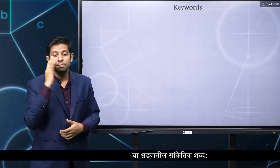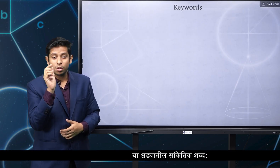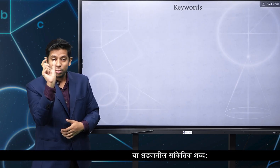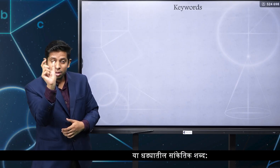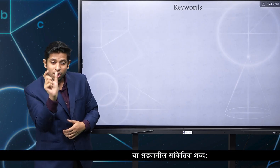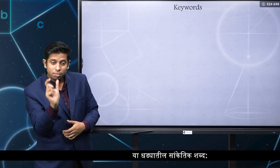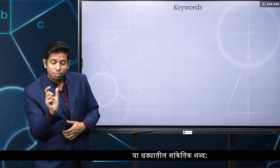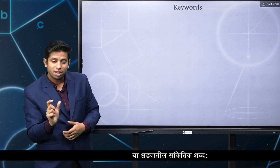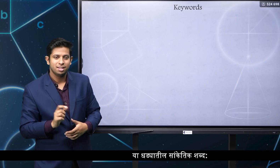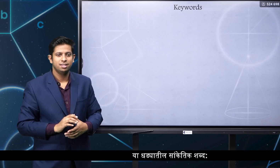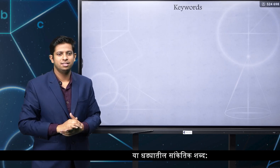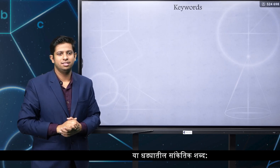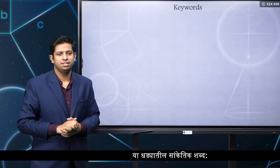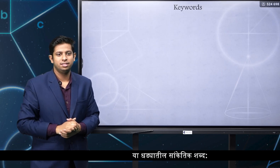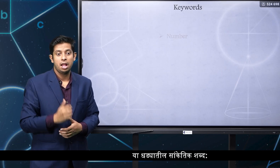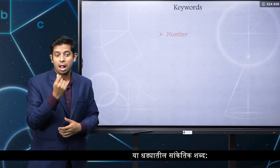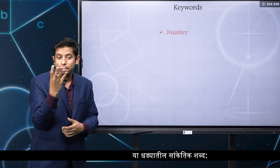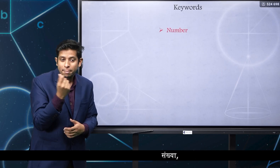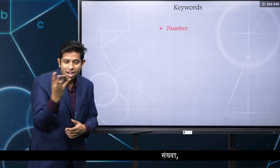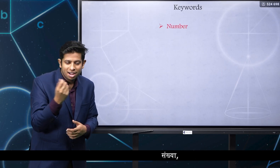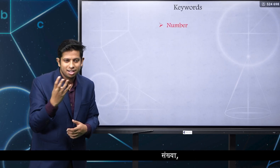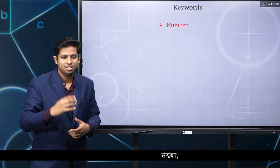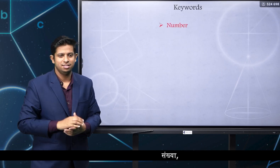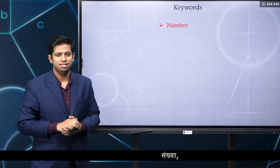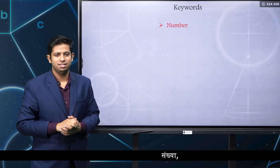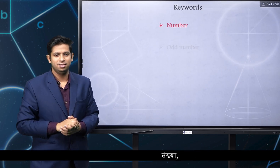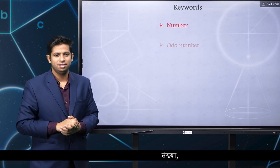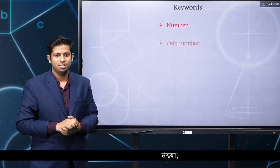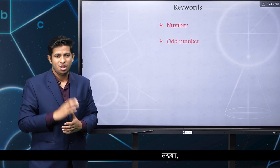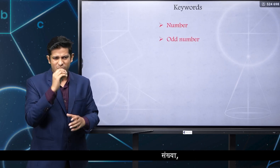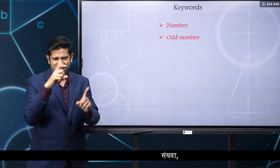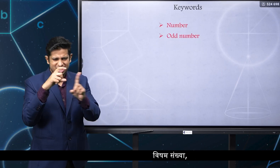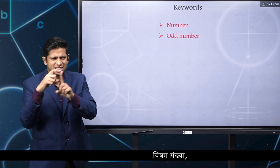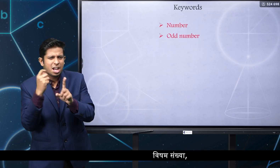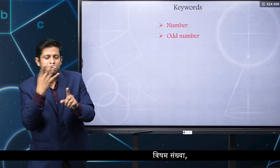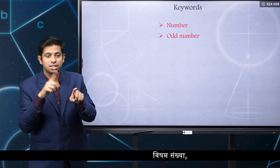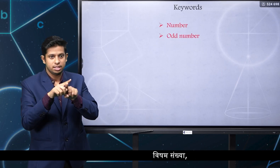या धड्यातील सांकेतिक शब्द: संख्या, विषम संख्या,